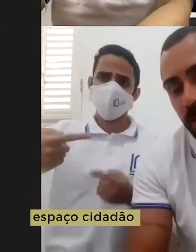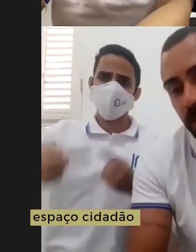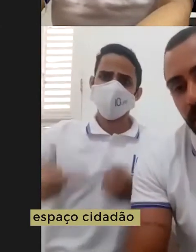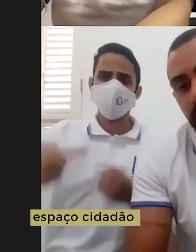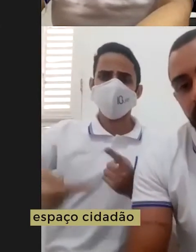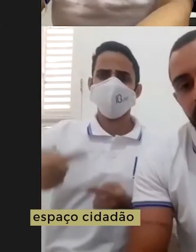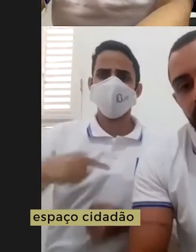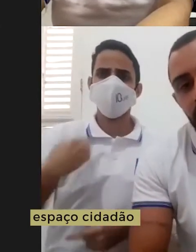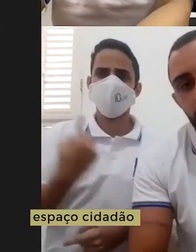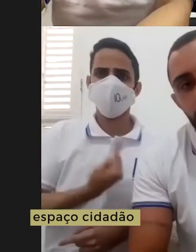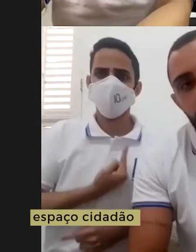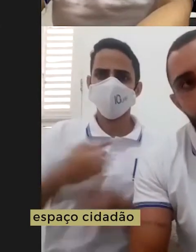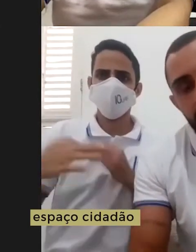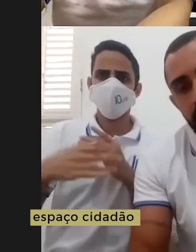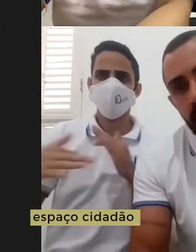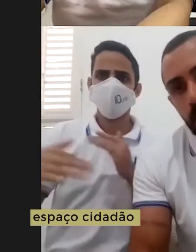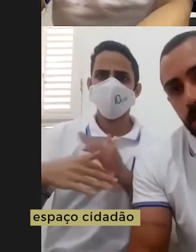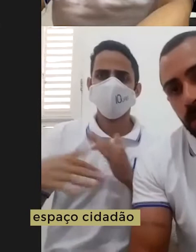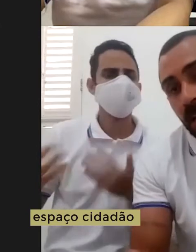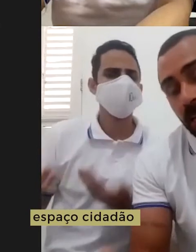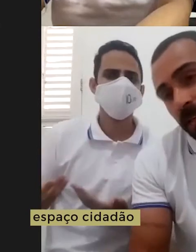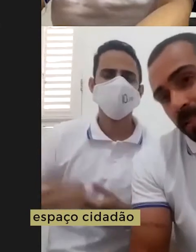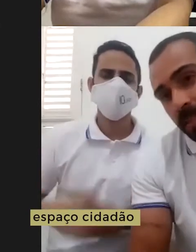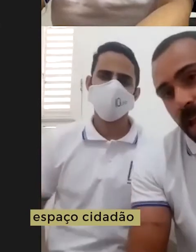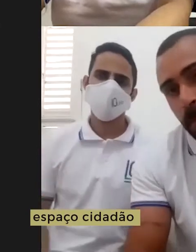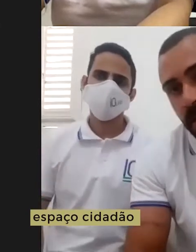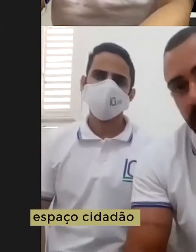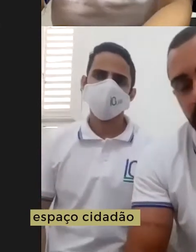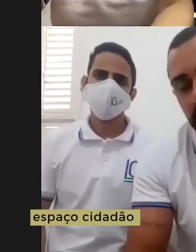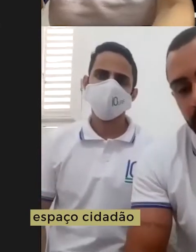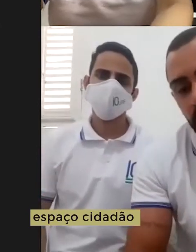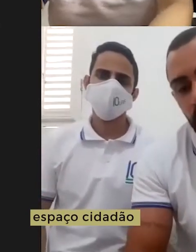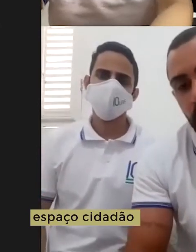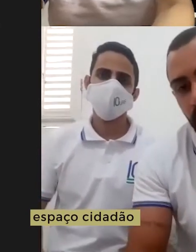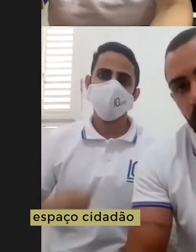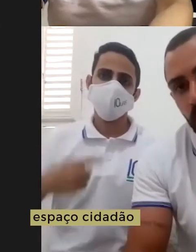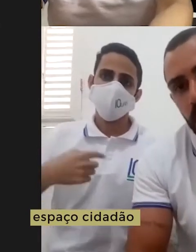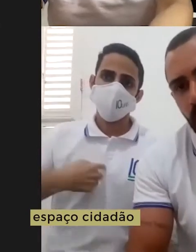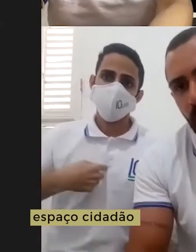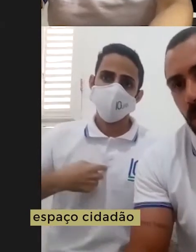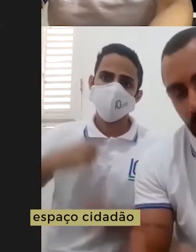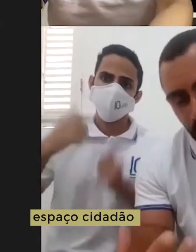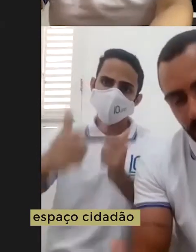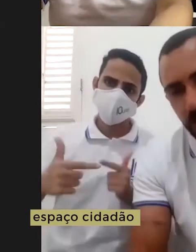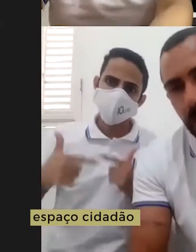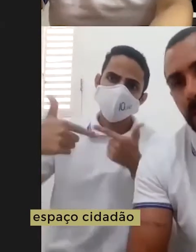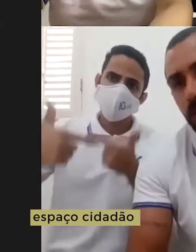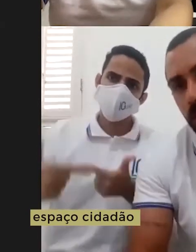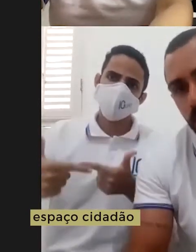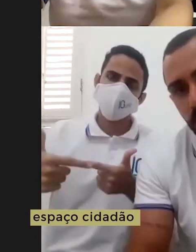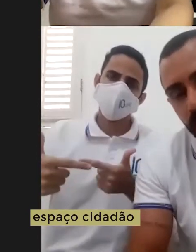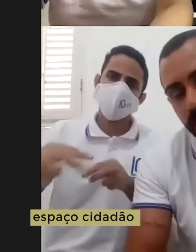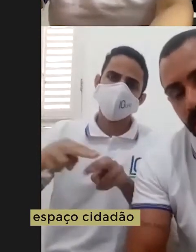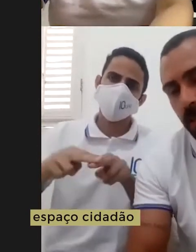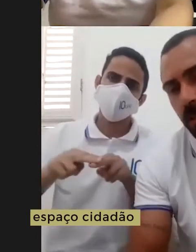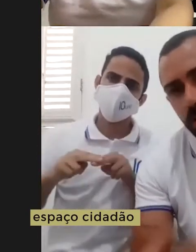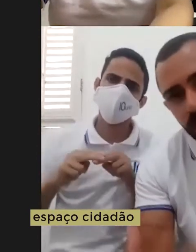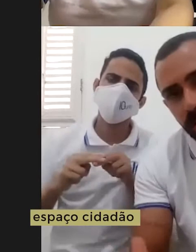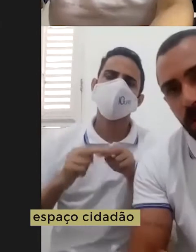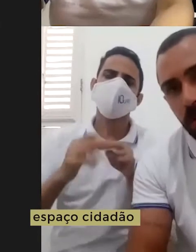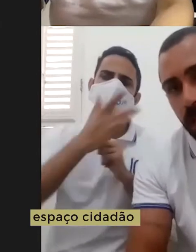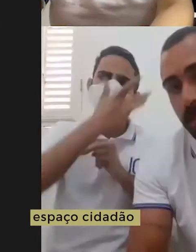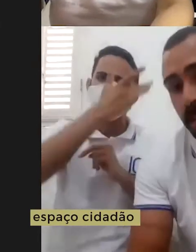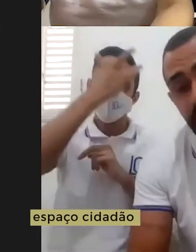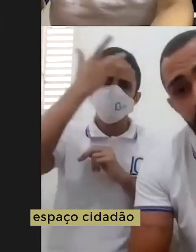aqui. Então, eu decidi representar o empreendedorismo, que é algo que eu vivo na pele todos os dias, sei de todas